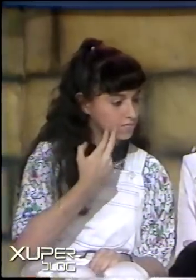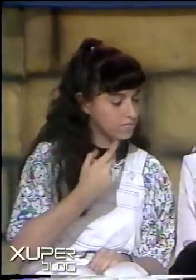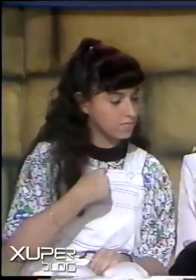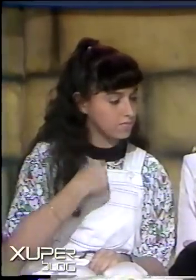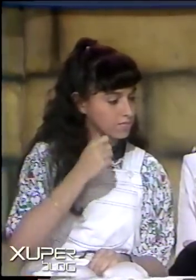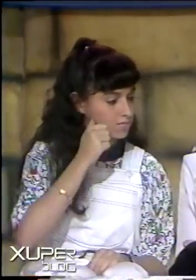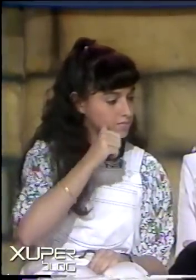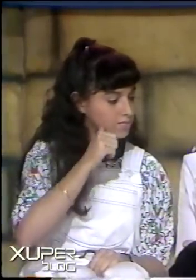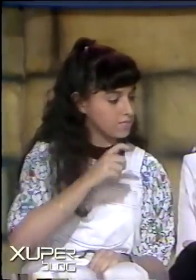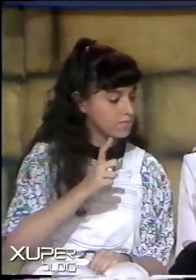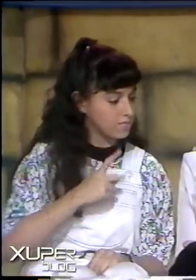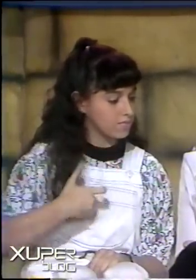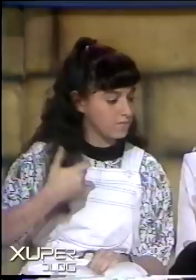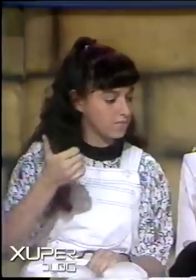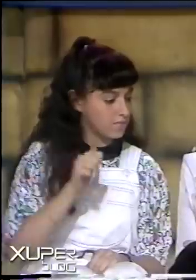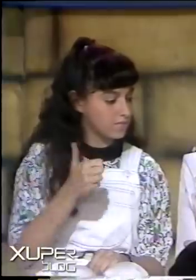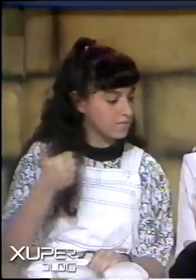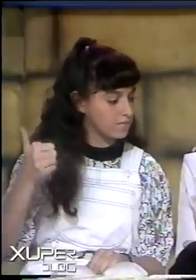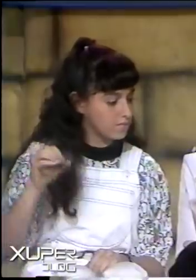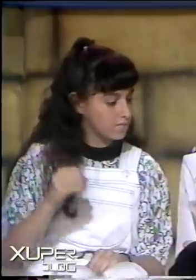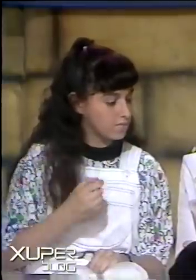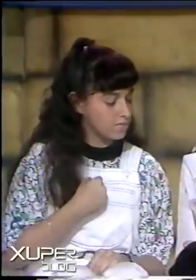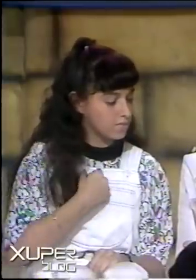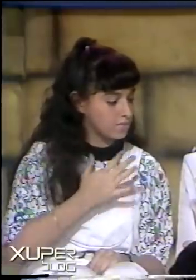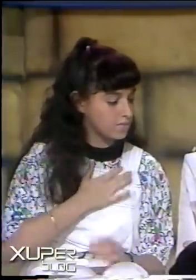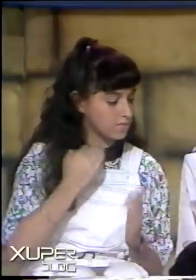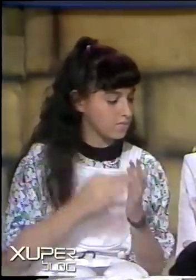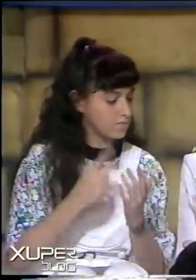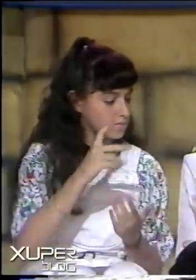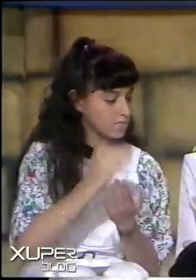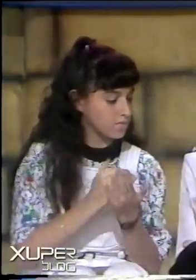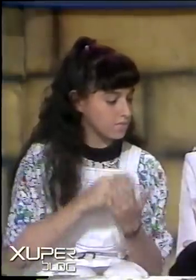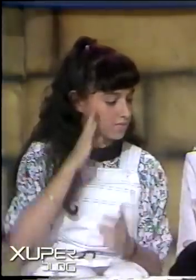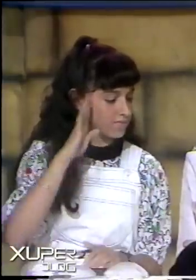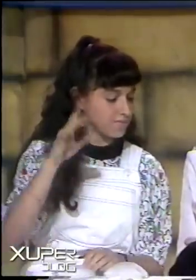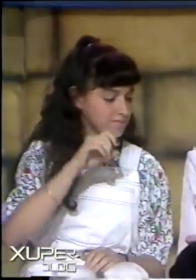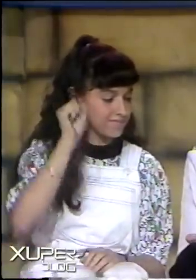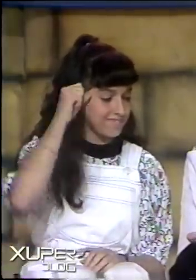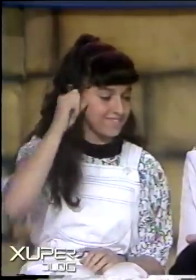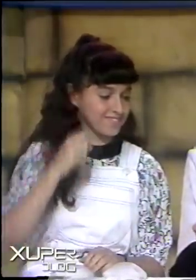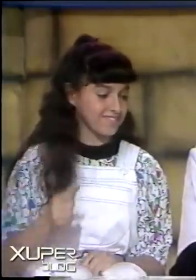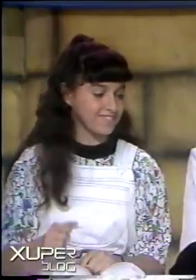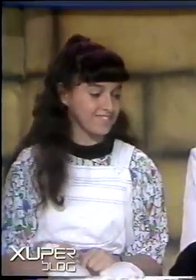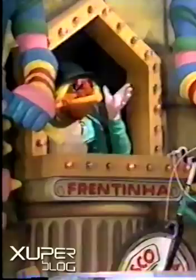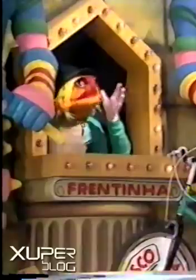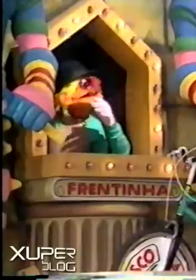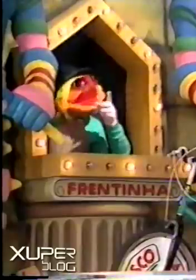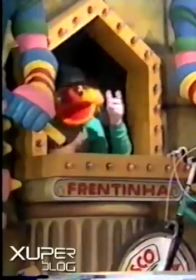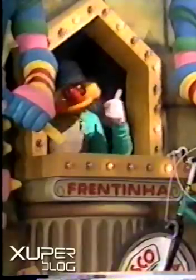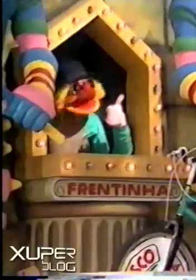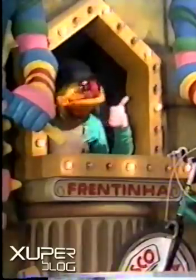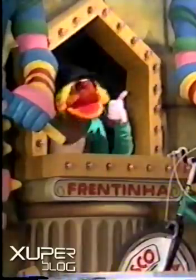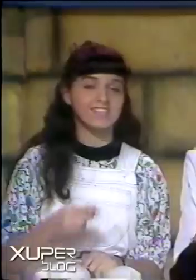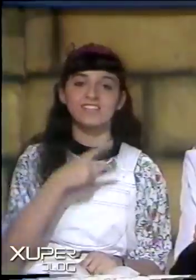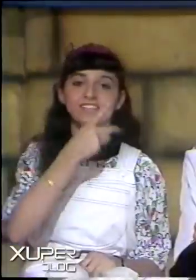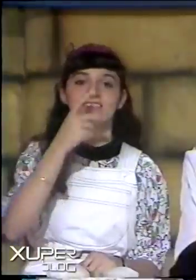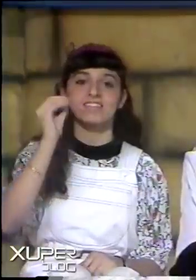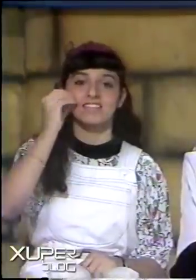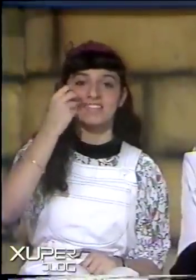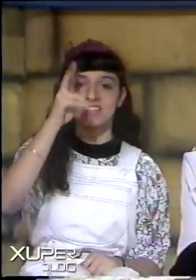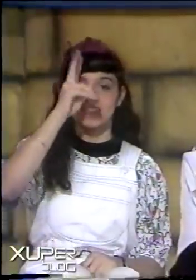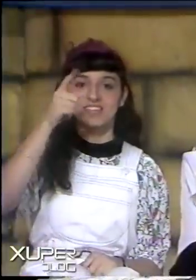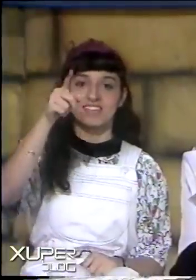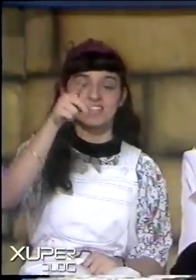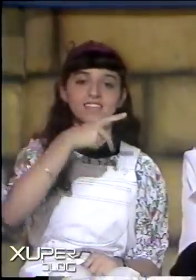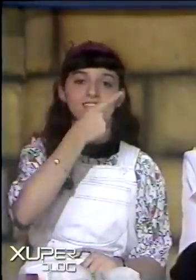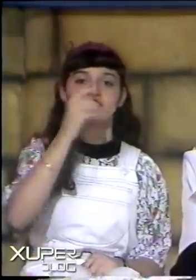tem 10 e eu tenho 11. Gosto de tudo no seu programa, principalmente você. Uau! Falou! Um beijo pra você,